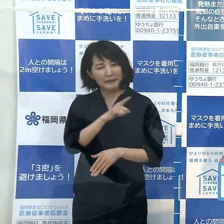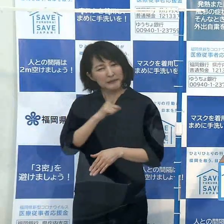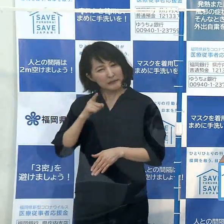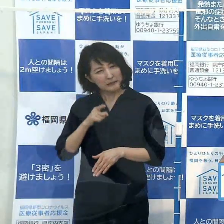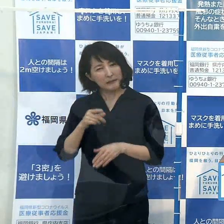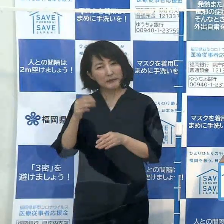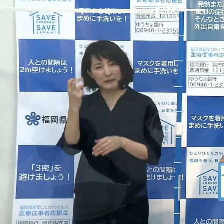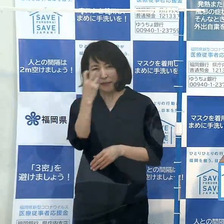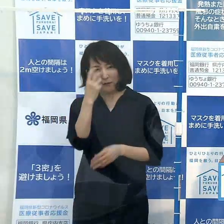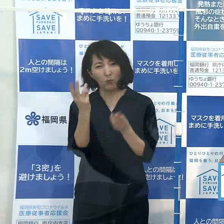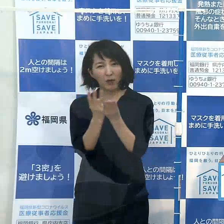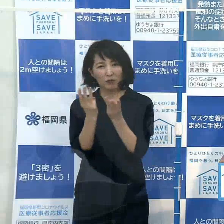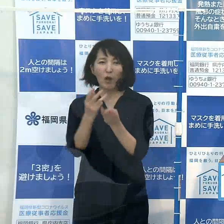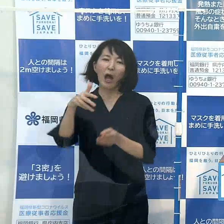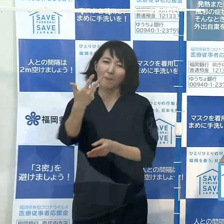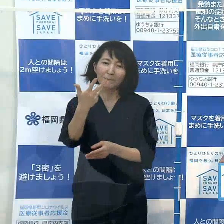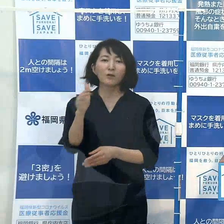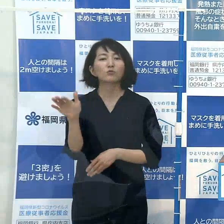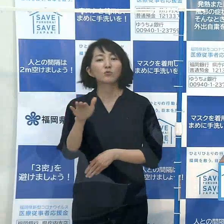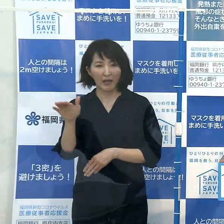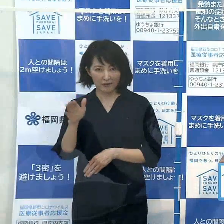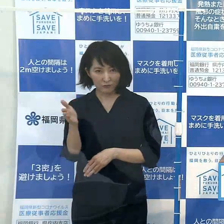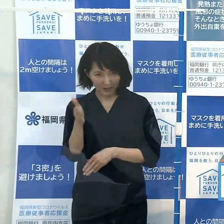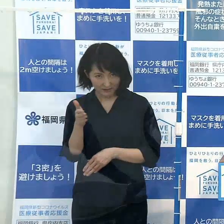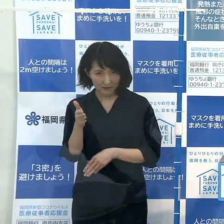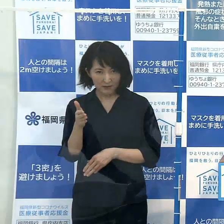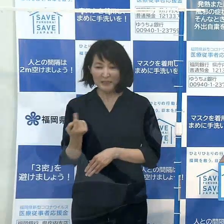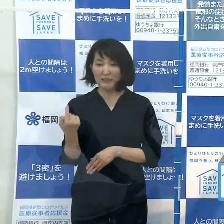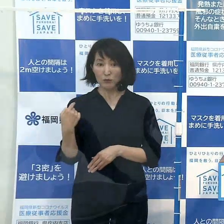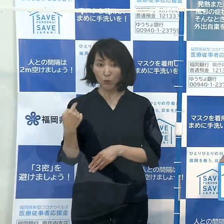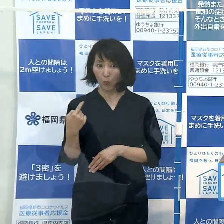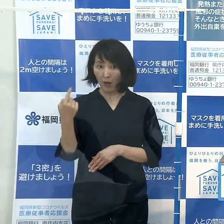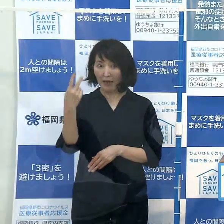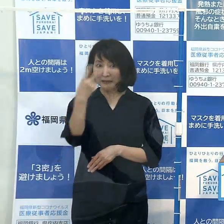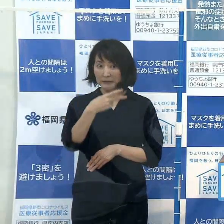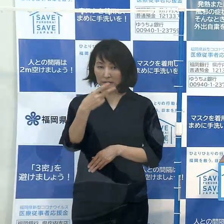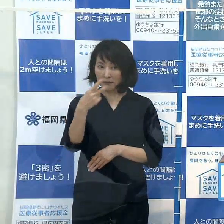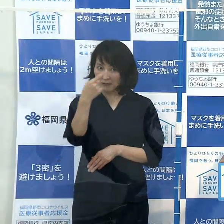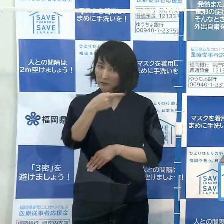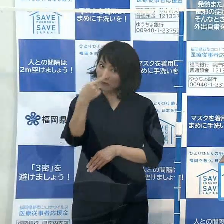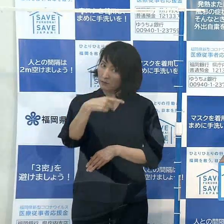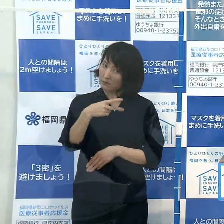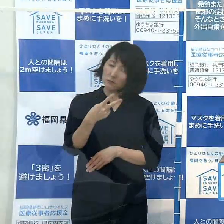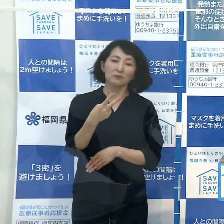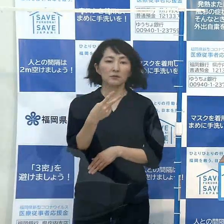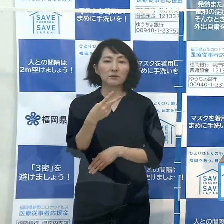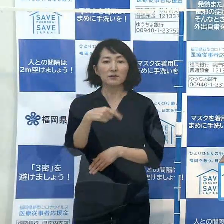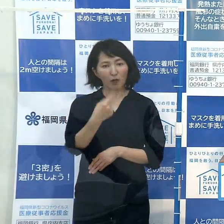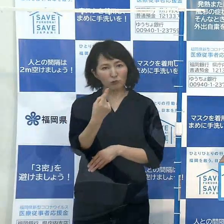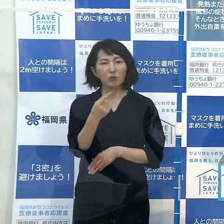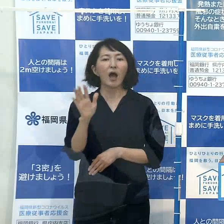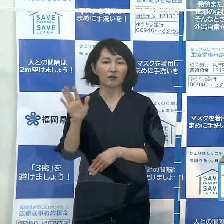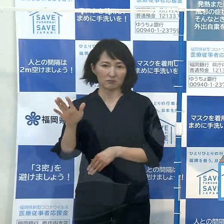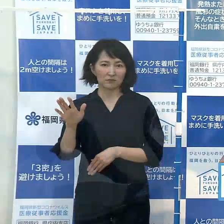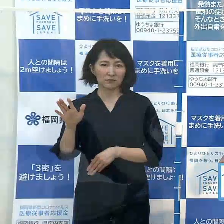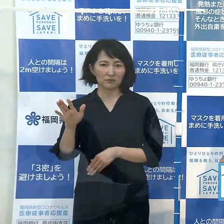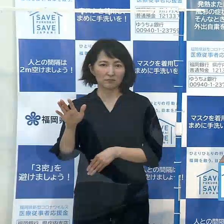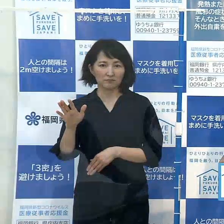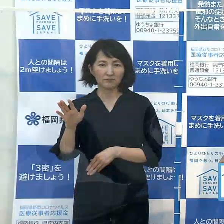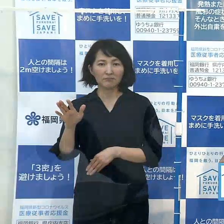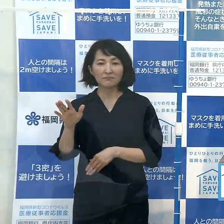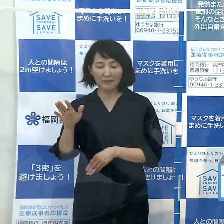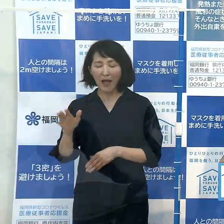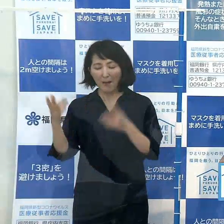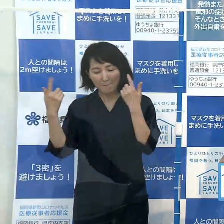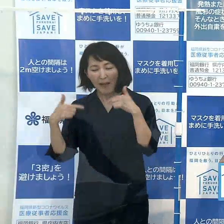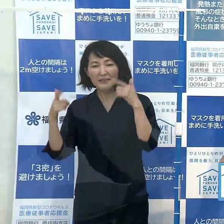で昨日から2100件というのが一番多かったんですけれども、日によってこうラクチェとかの変動はいたし